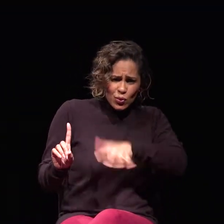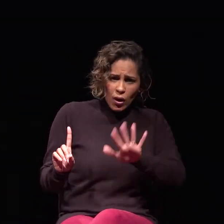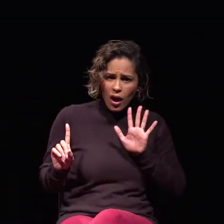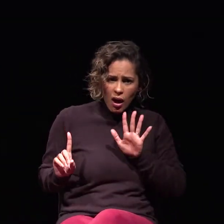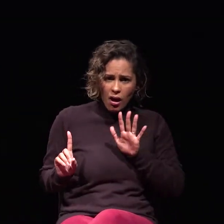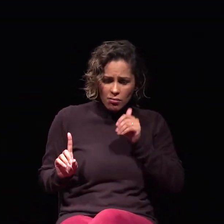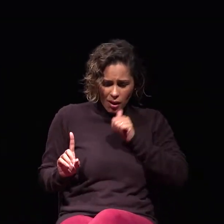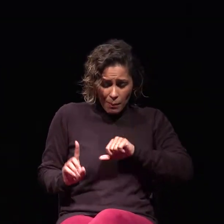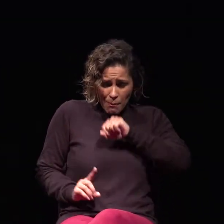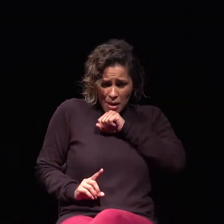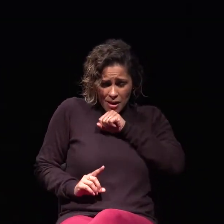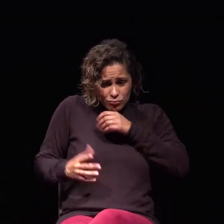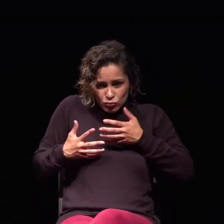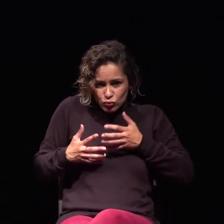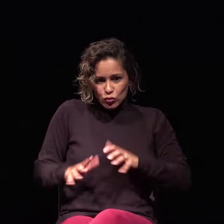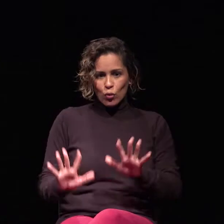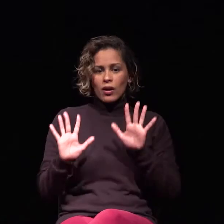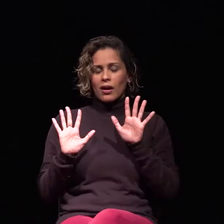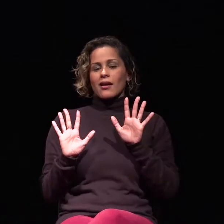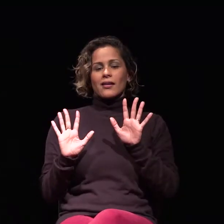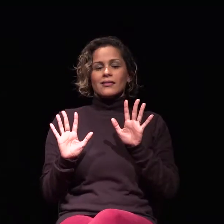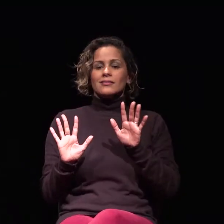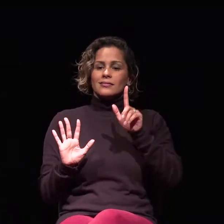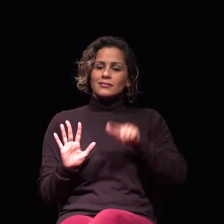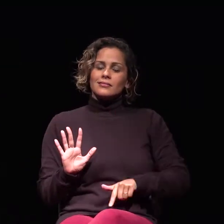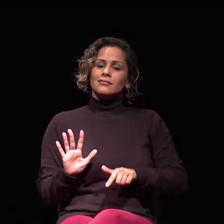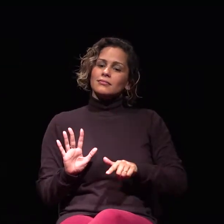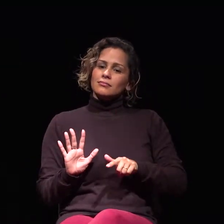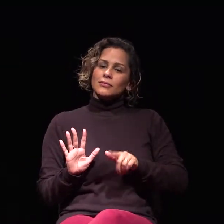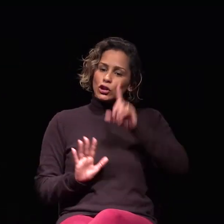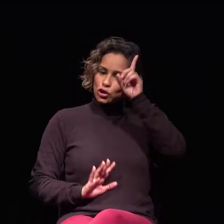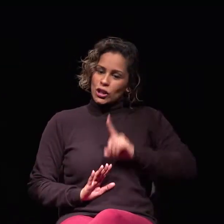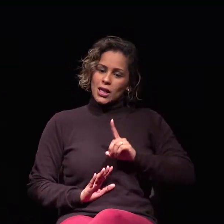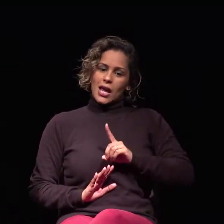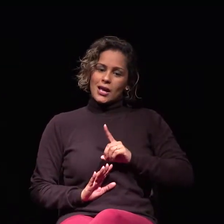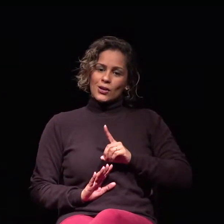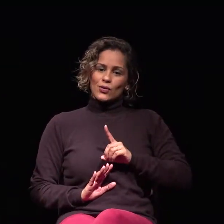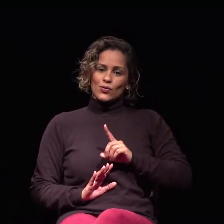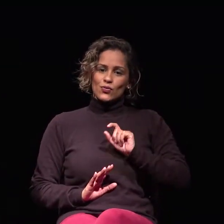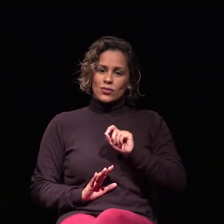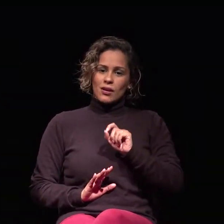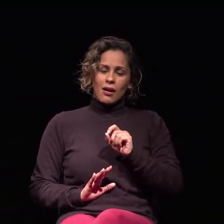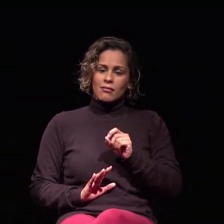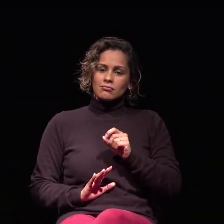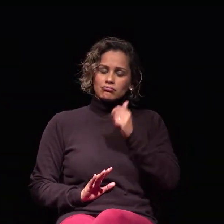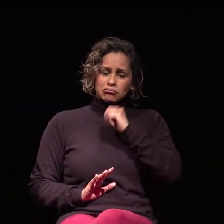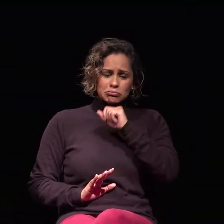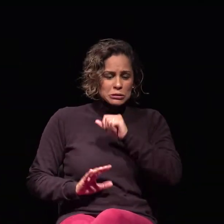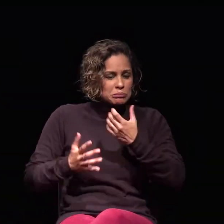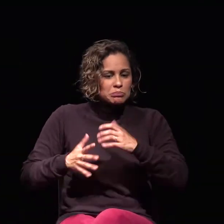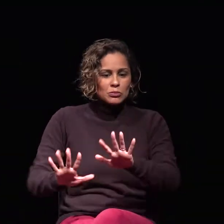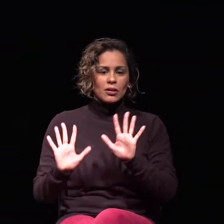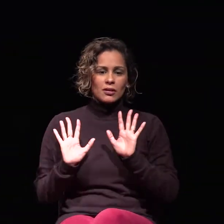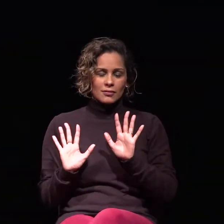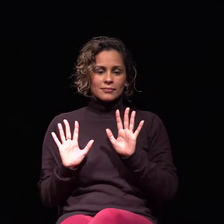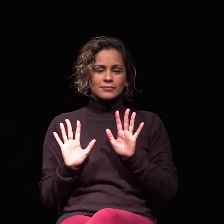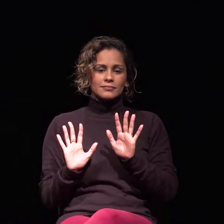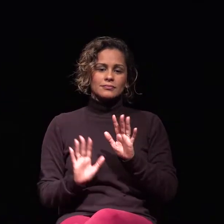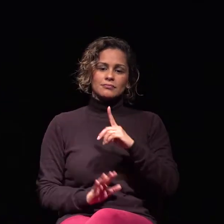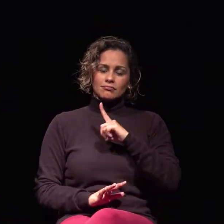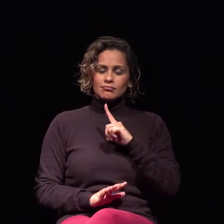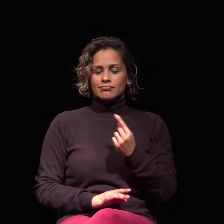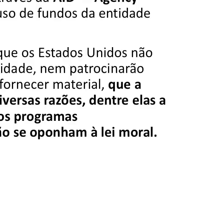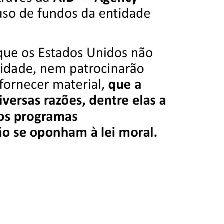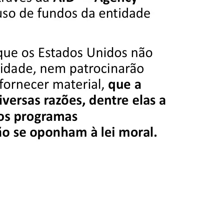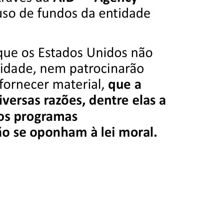é uma luta que nós fazemos, para o direito de não ser mãe. Bom, aí nós vamos ver esse controle da natalidade. Eu pego